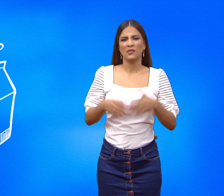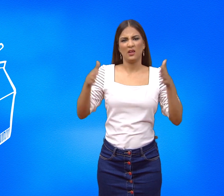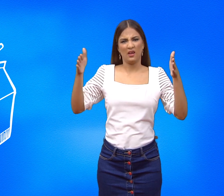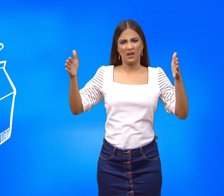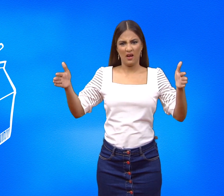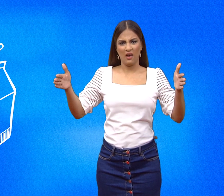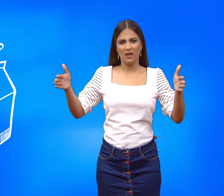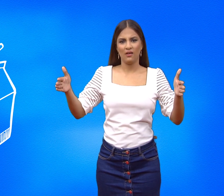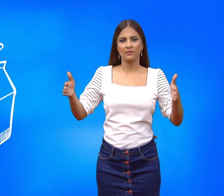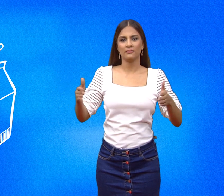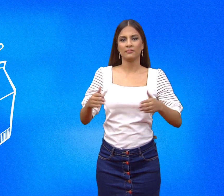grande